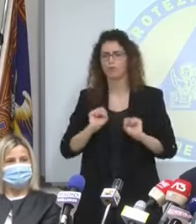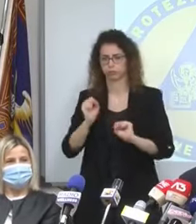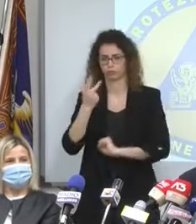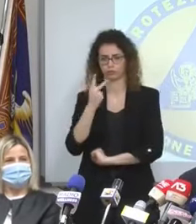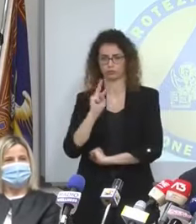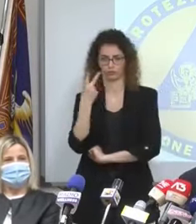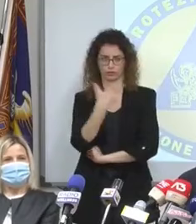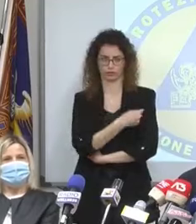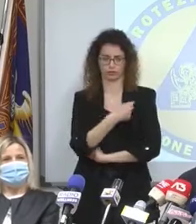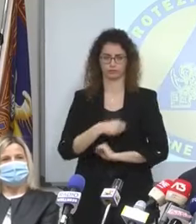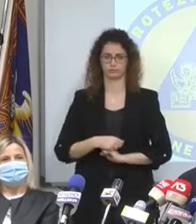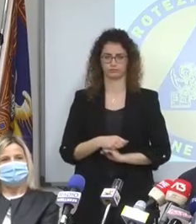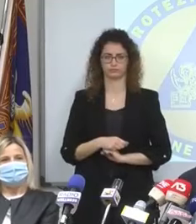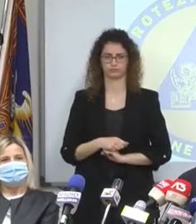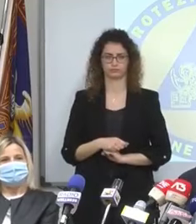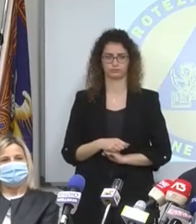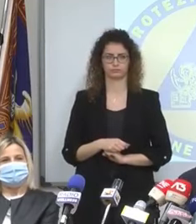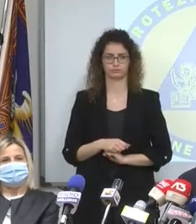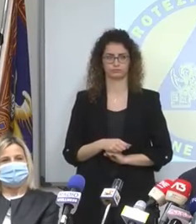non gli fa niente.